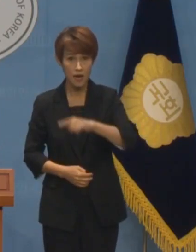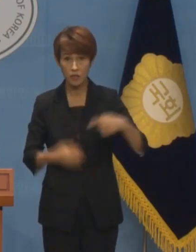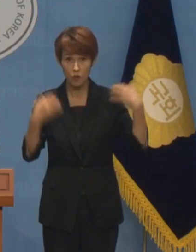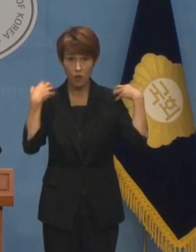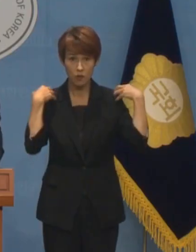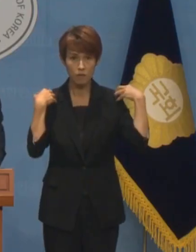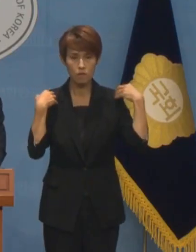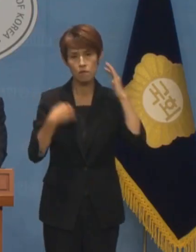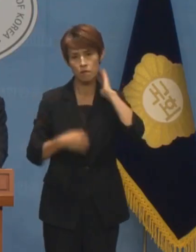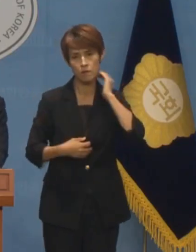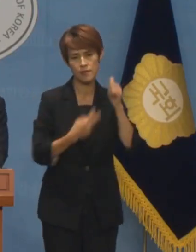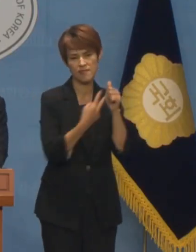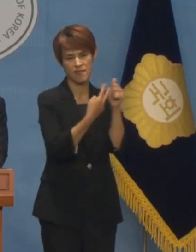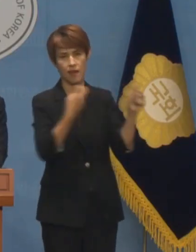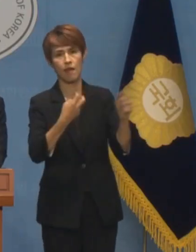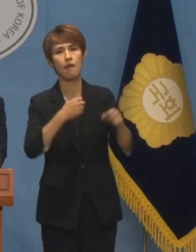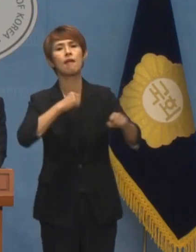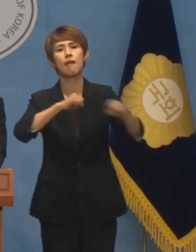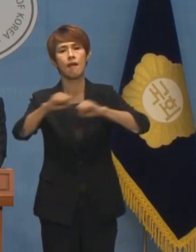탄핵에